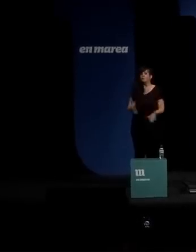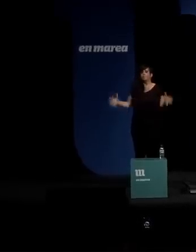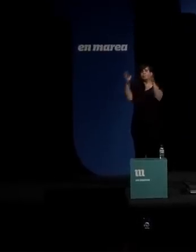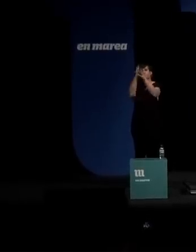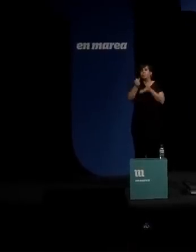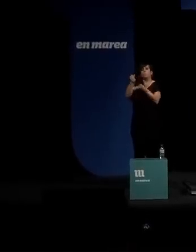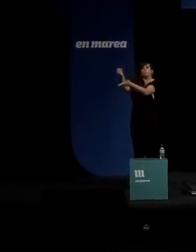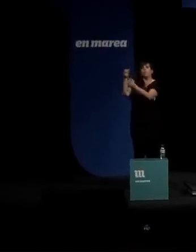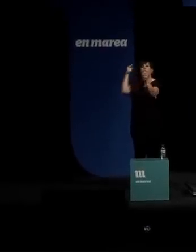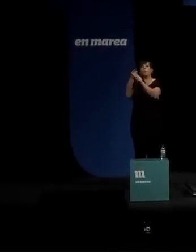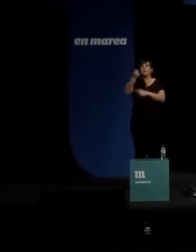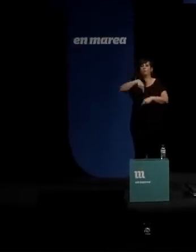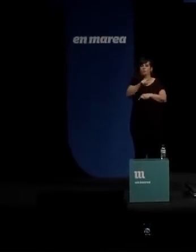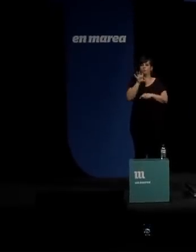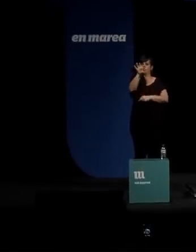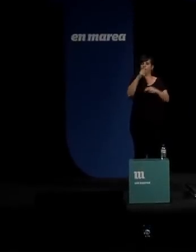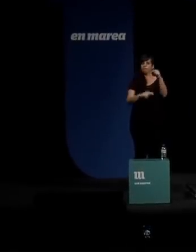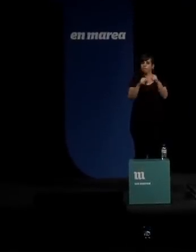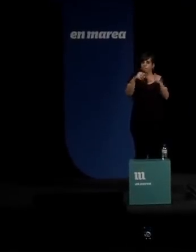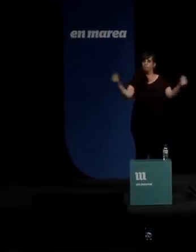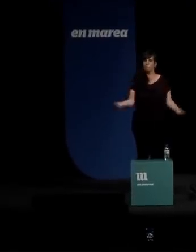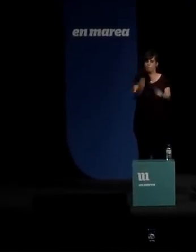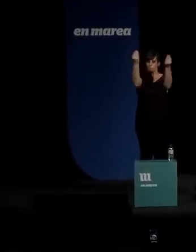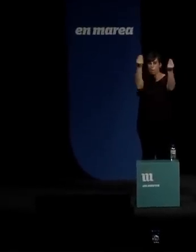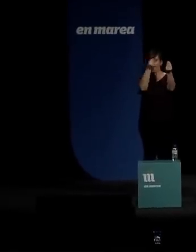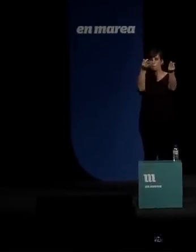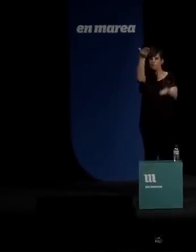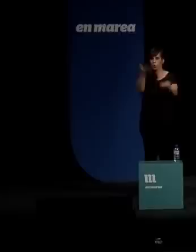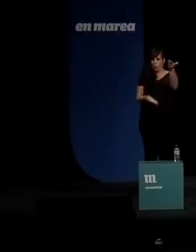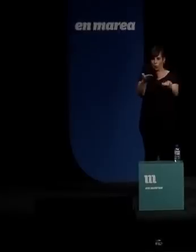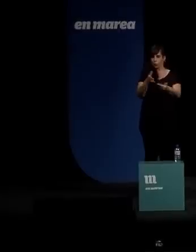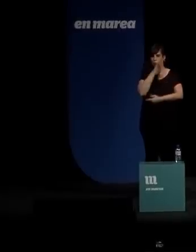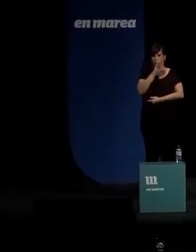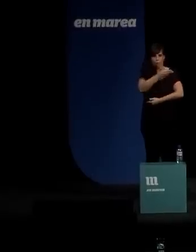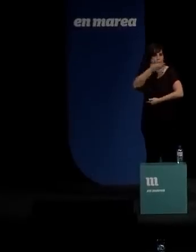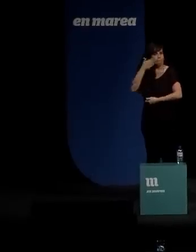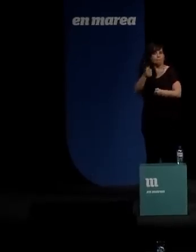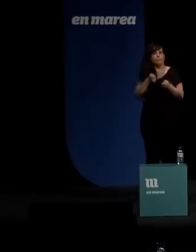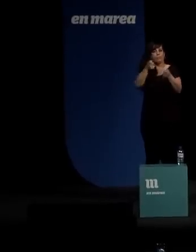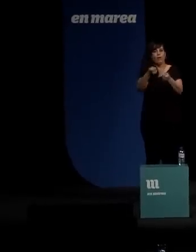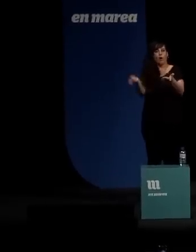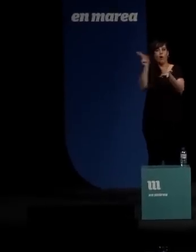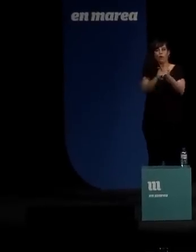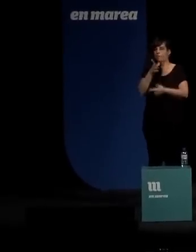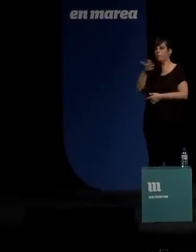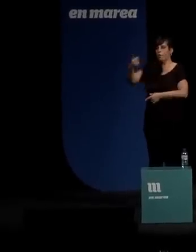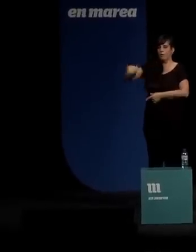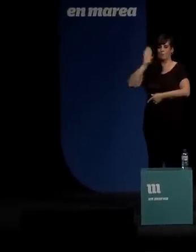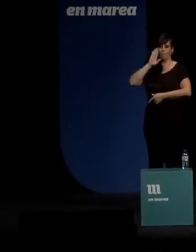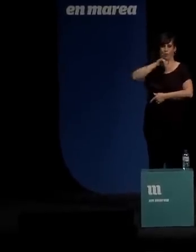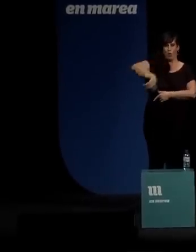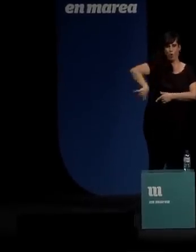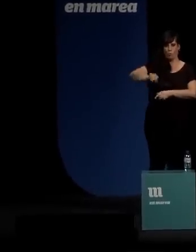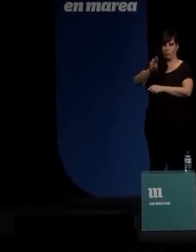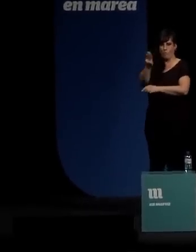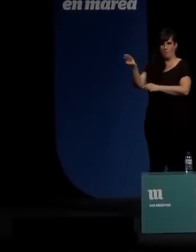construir un país mellor, un país máis xusto, por devolverlle a dignidade a este país frente á indignidade da corrupción do Partido Popular,